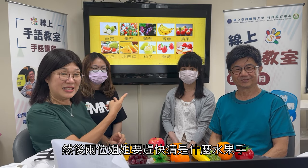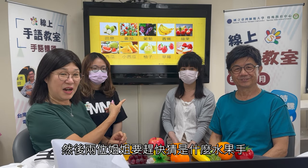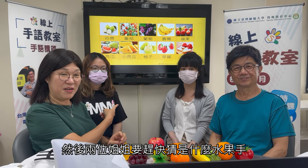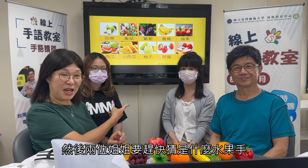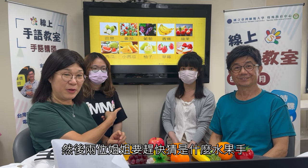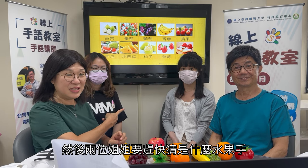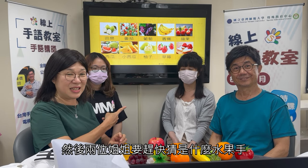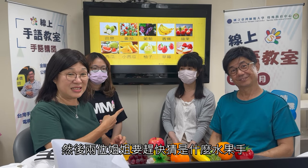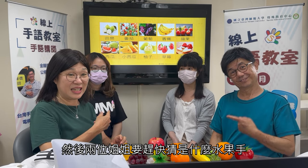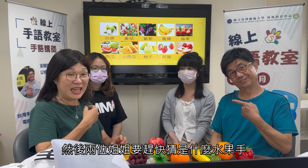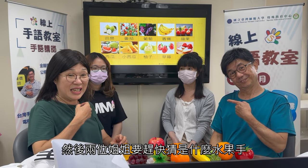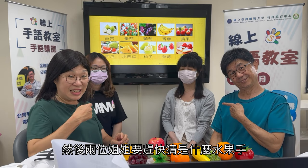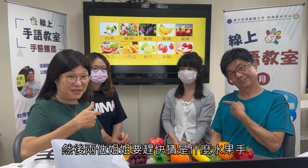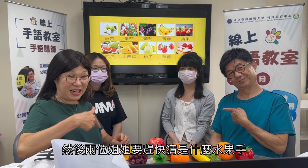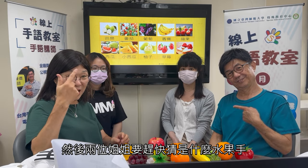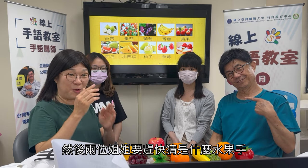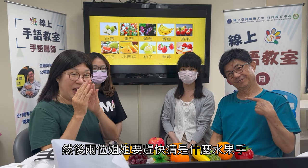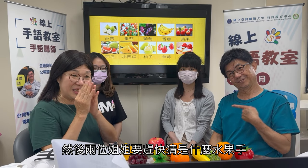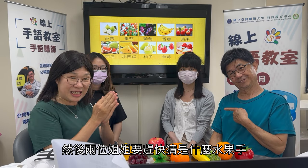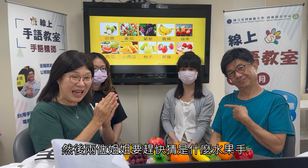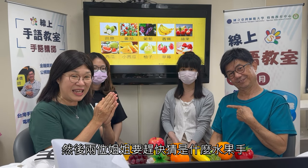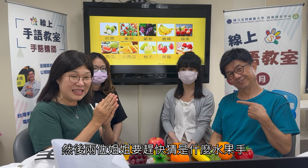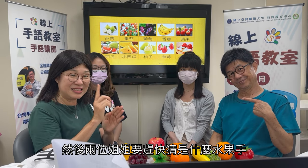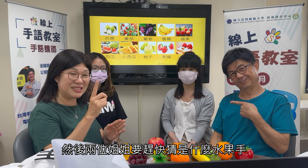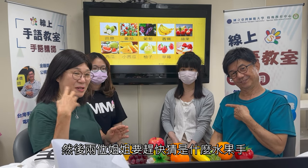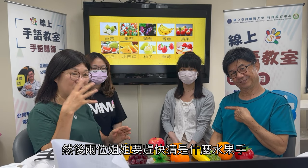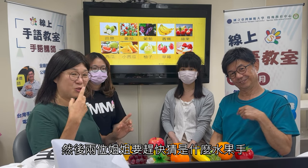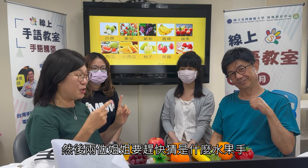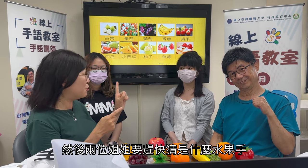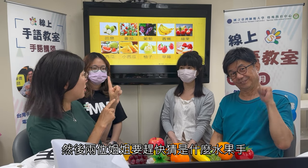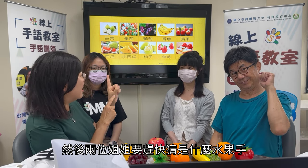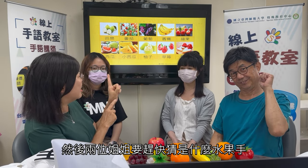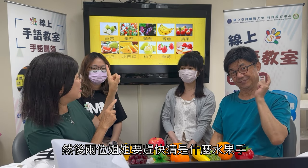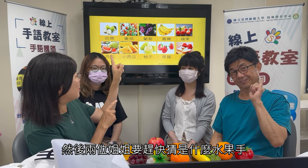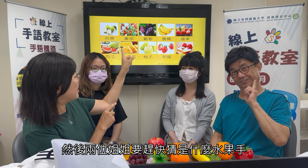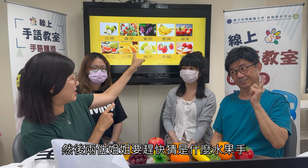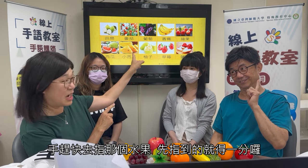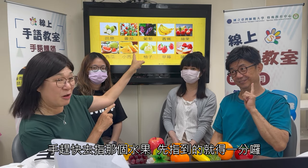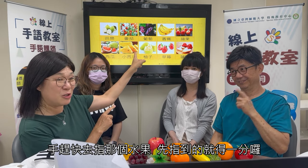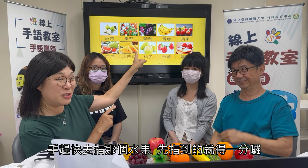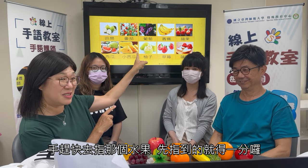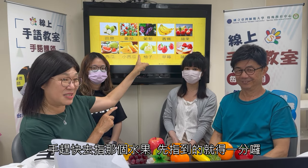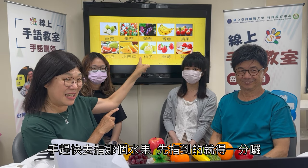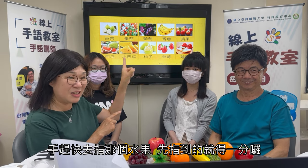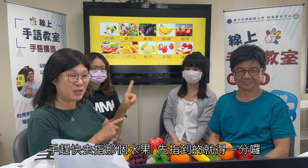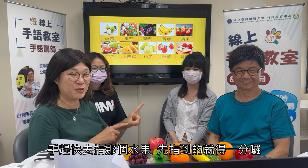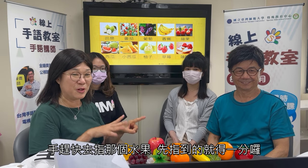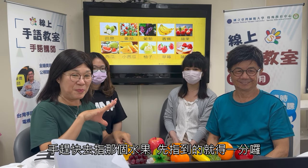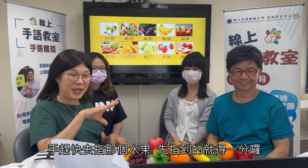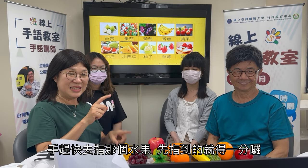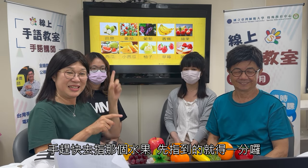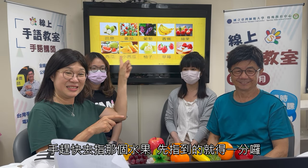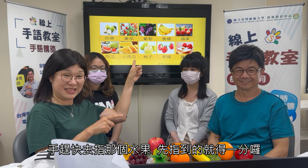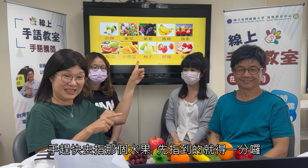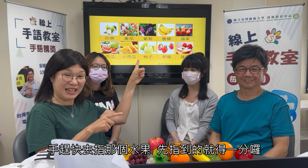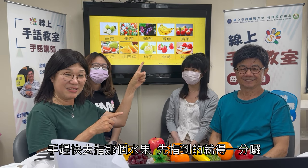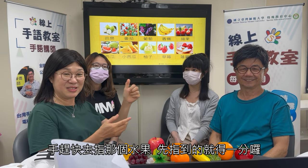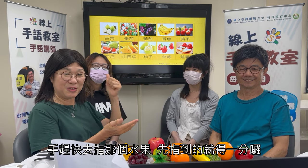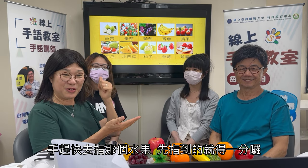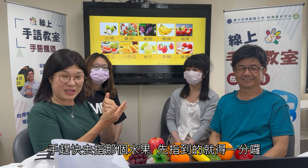后两位姐姐要赶快猜是什么水果，手呢赶快去指那个水果，先指到的就得